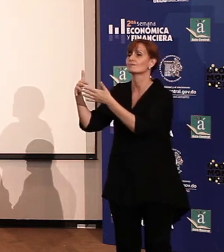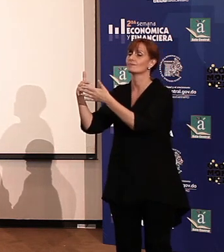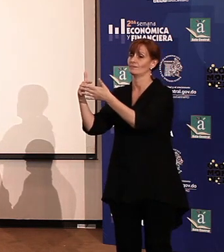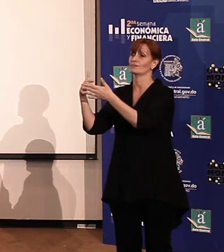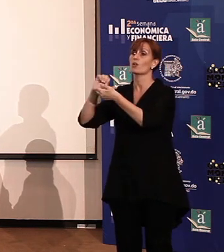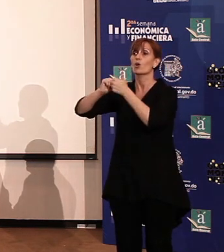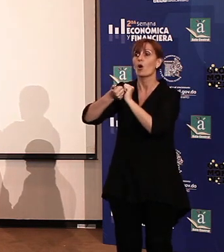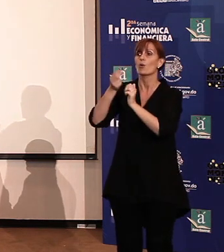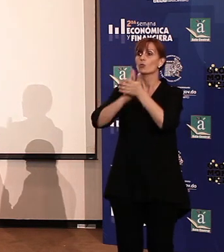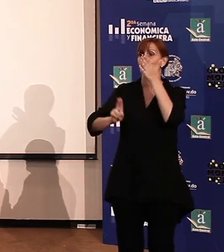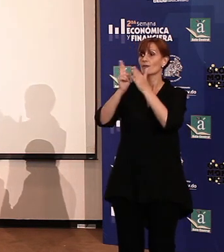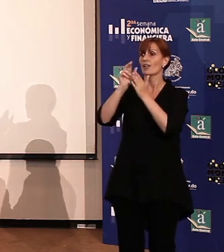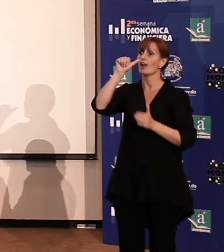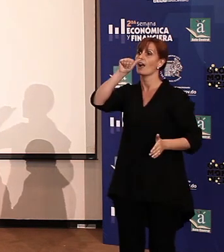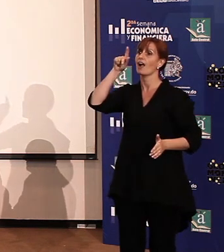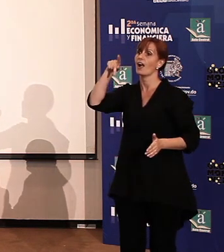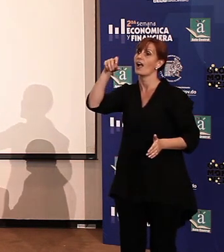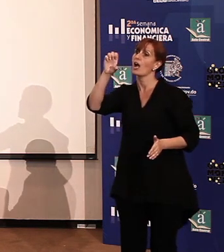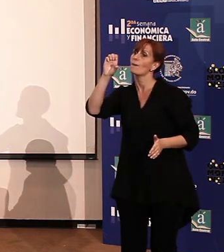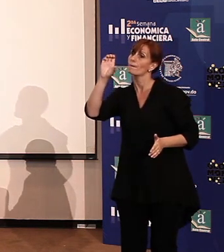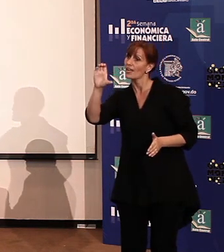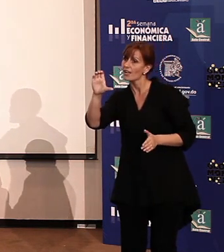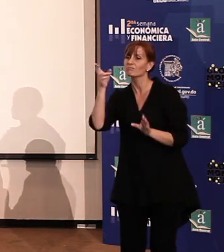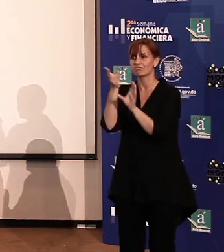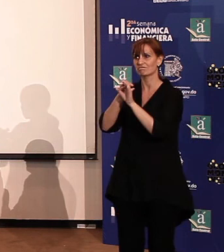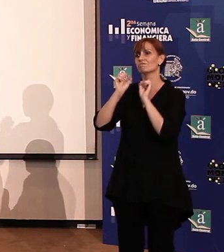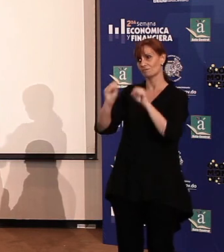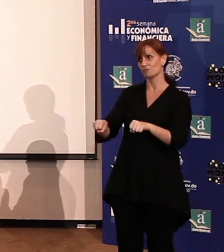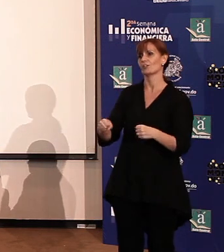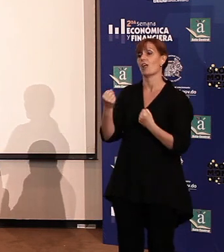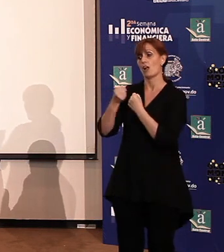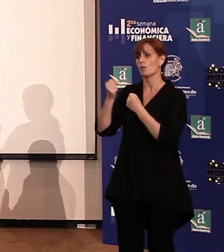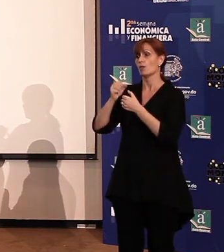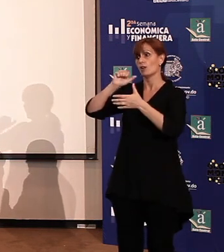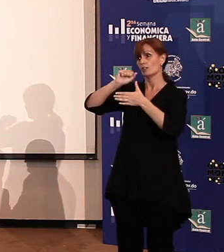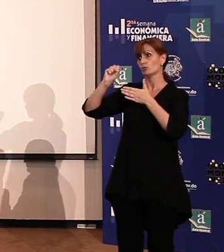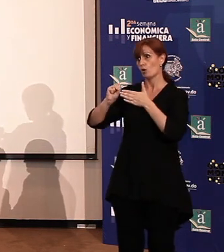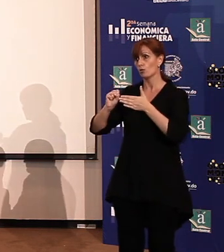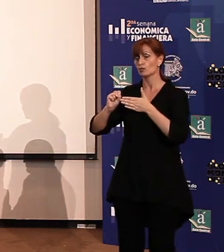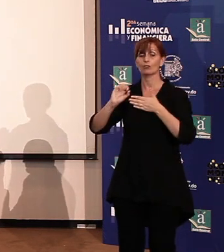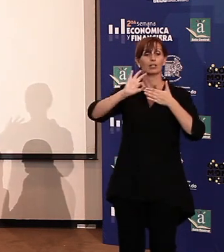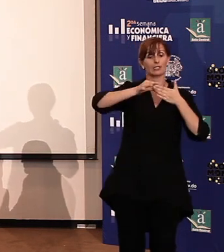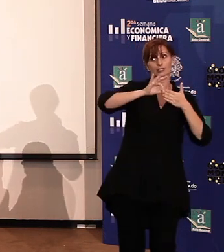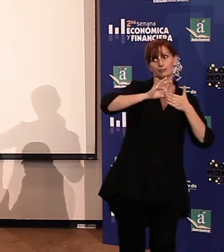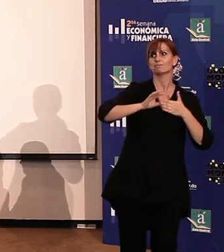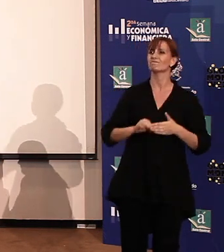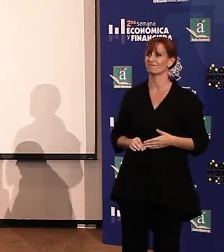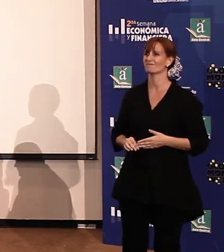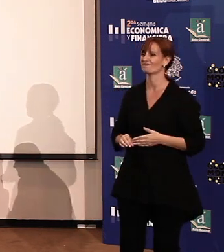continuada con una PEC con el apoyo de Aniles Red y Ansor y quisiera también